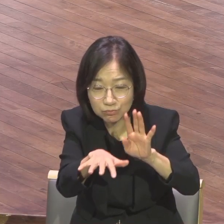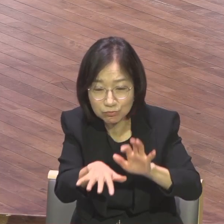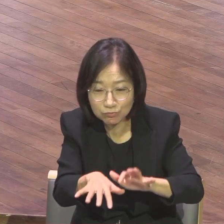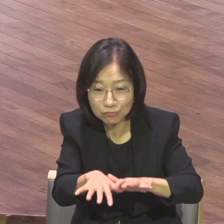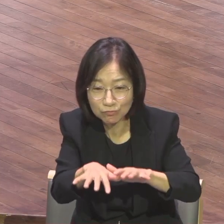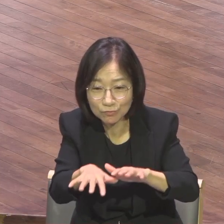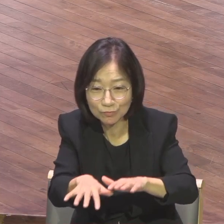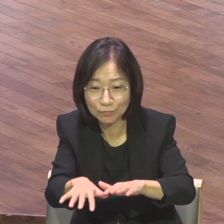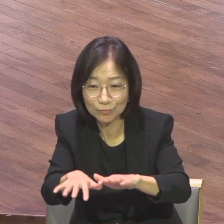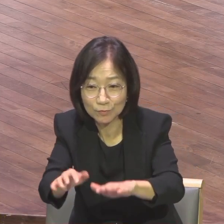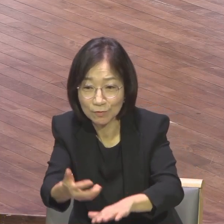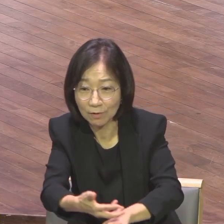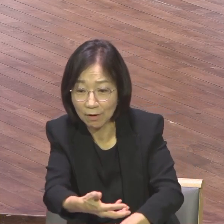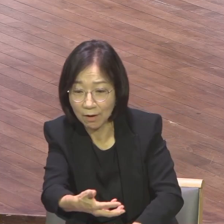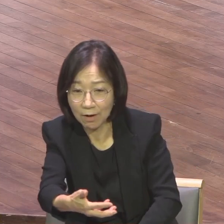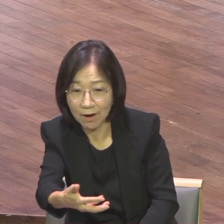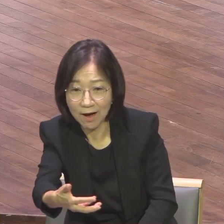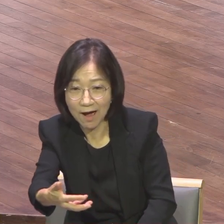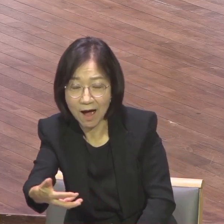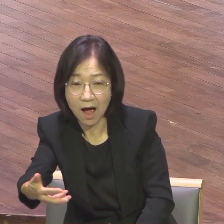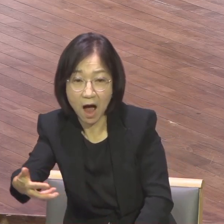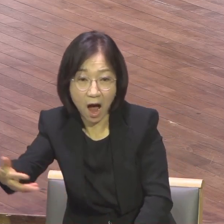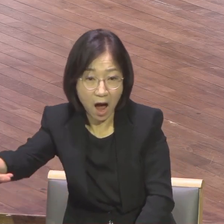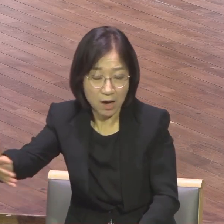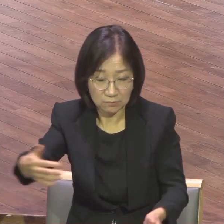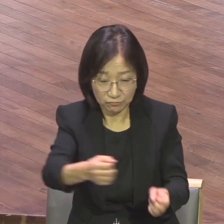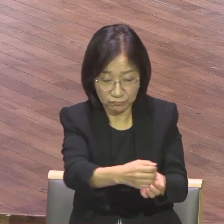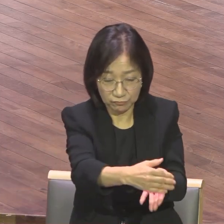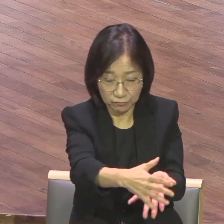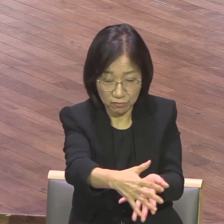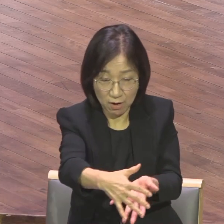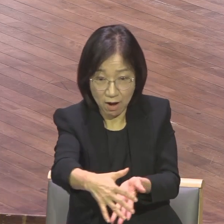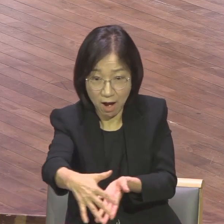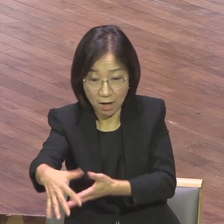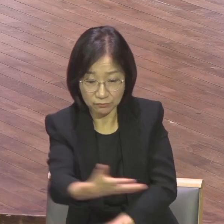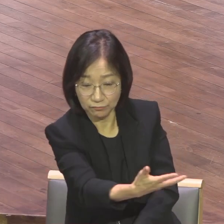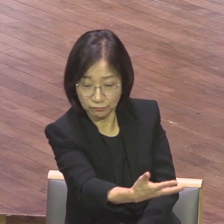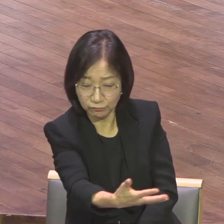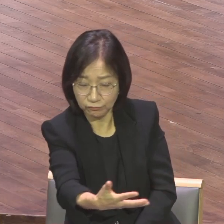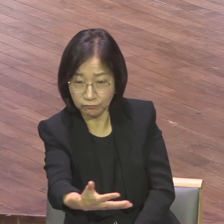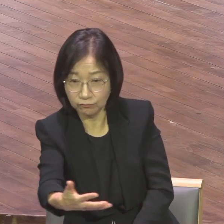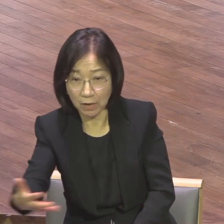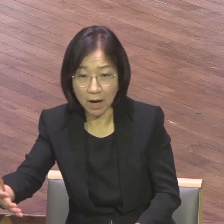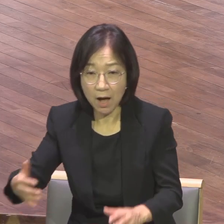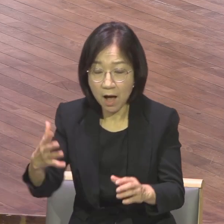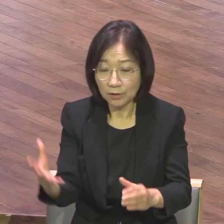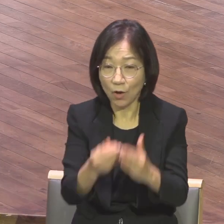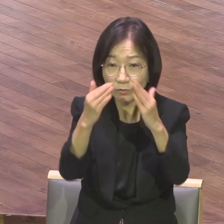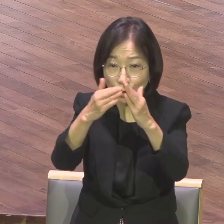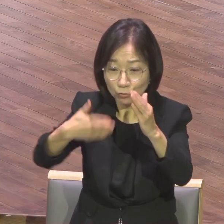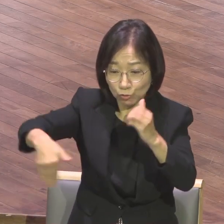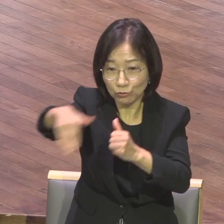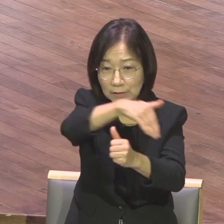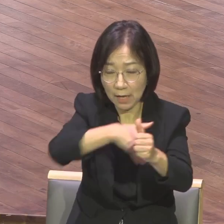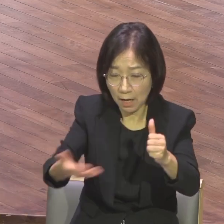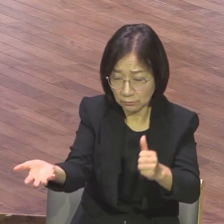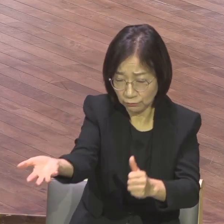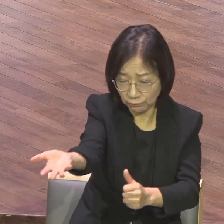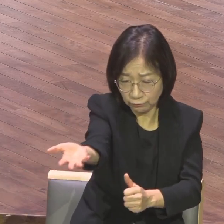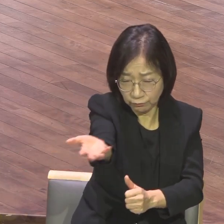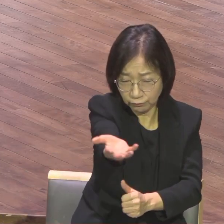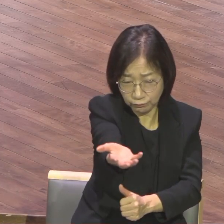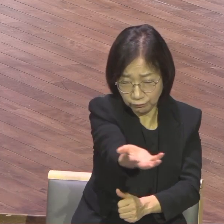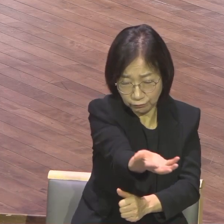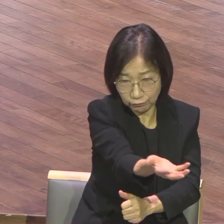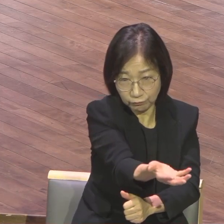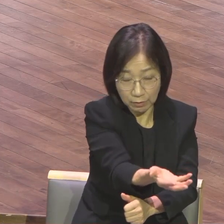불어나가지고 마침내 큰 강을 이루고 이 강물이 성전 주변을 채울 뿐만 아니라 주변의 사막 이 사막을